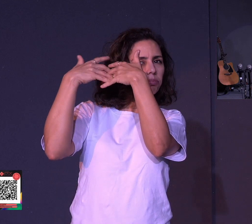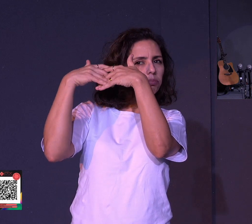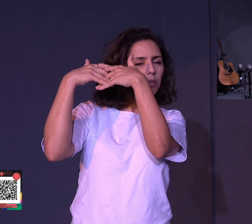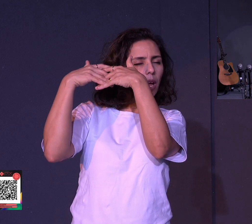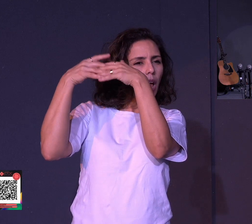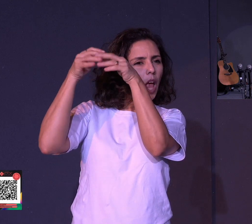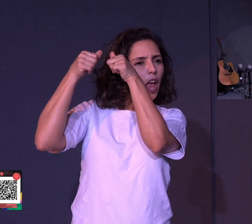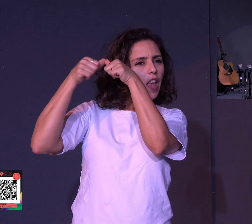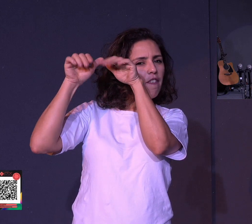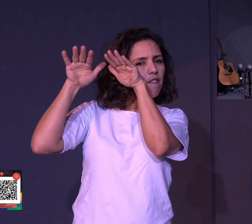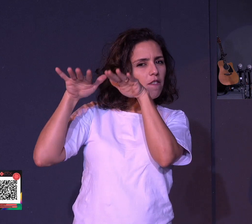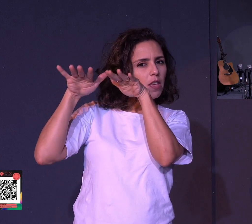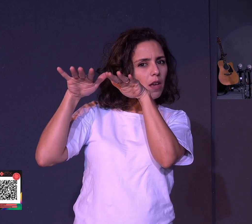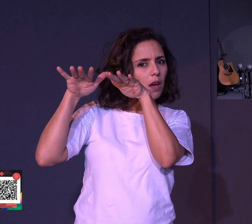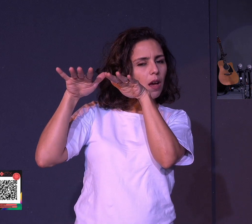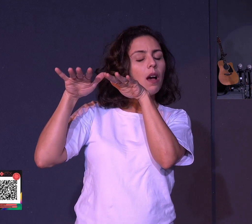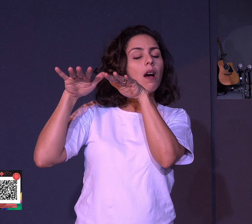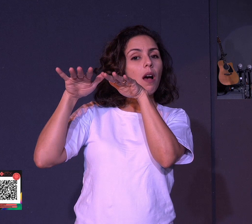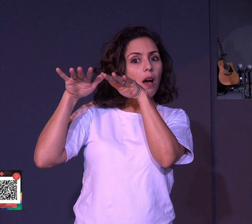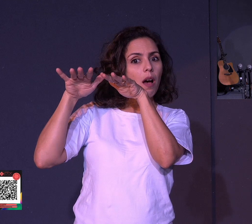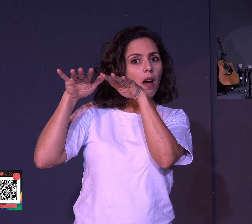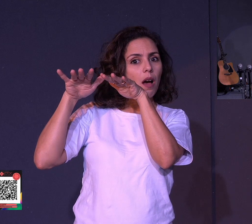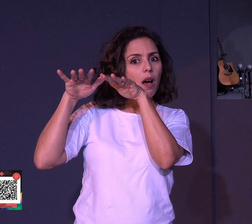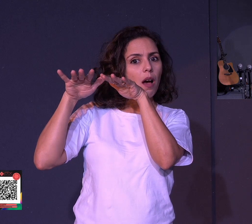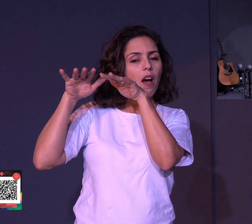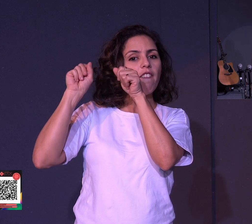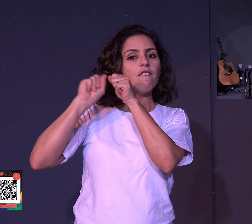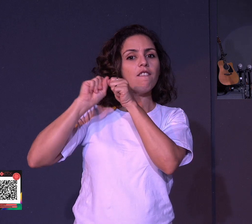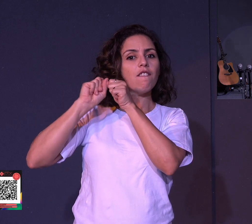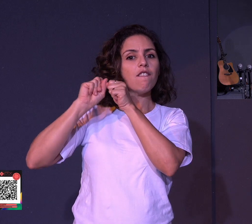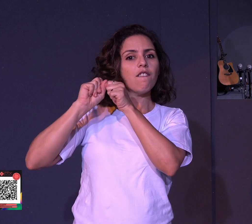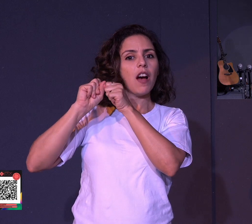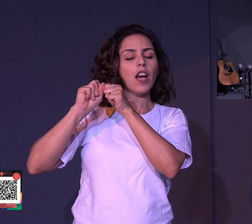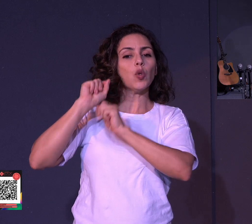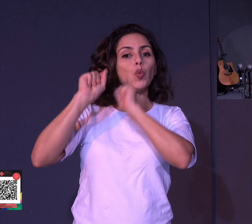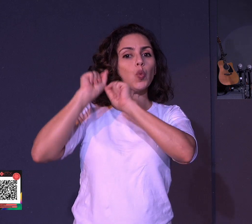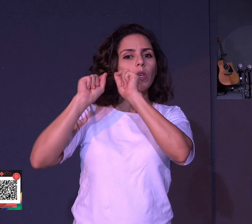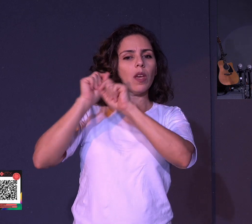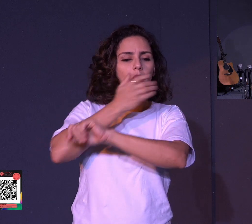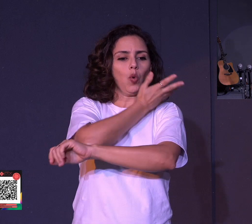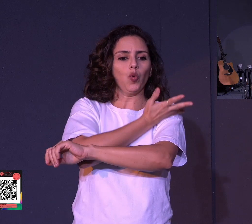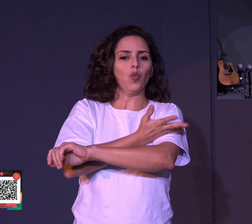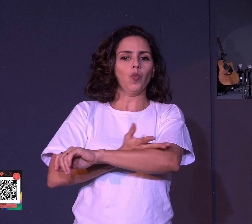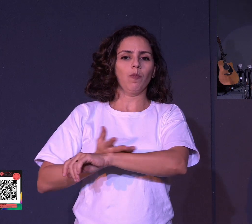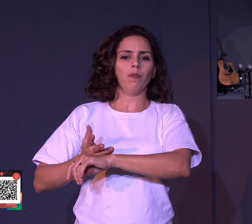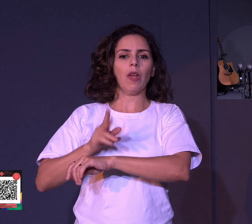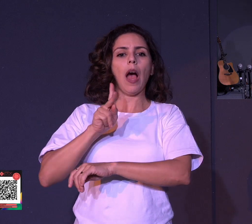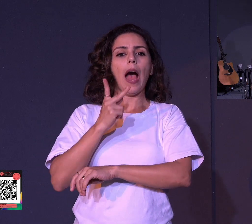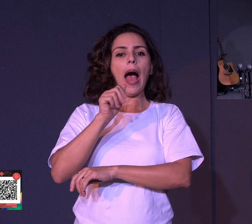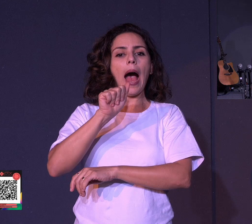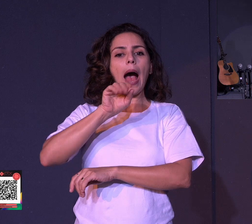Se esse ato se repetir, a gente vai criar aí um hábito. E a partir